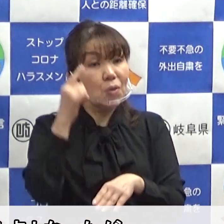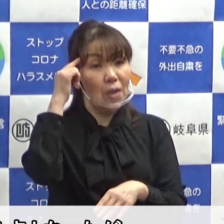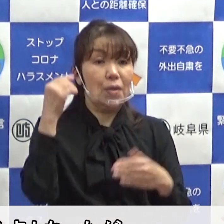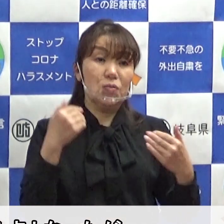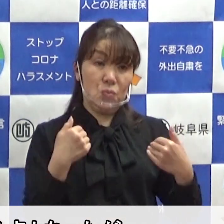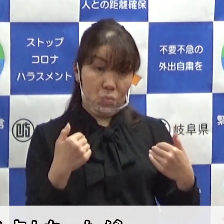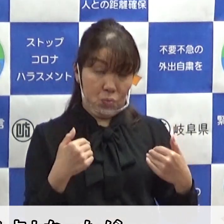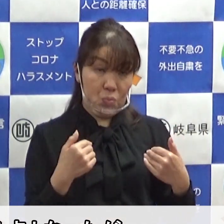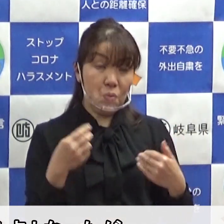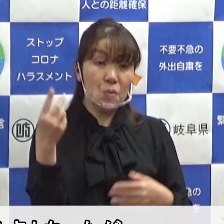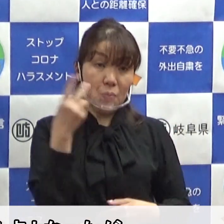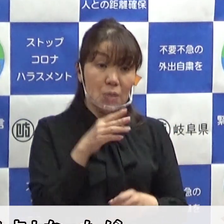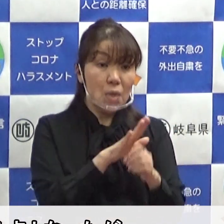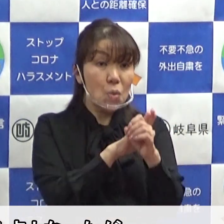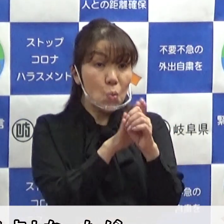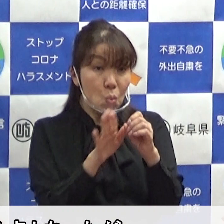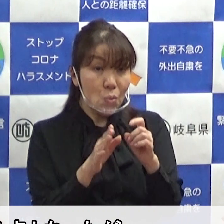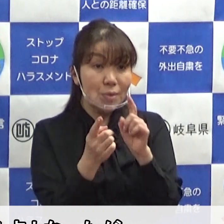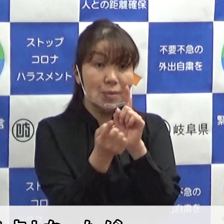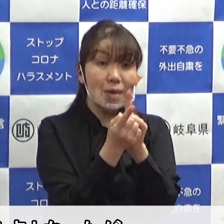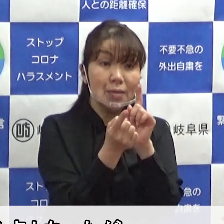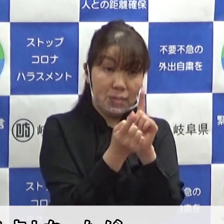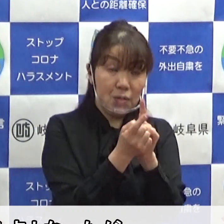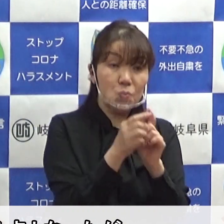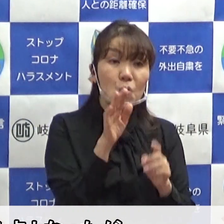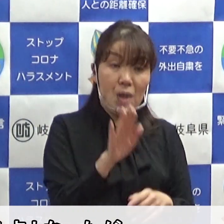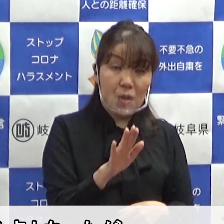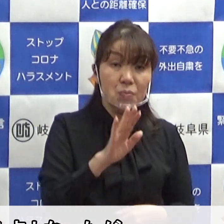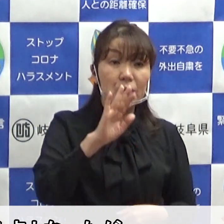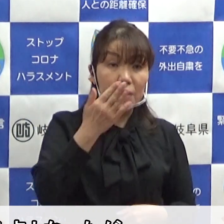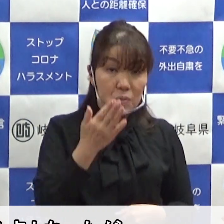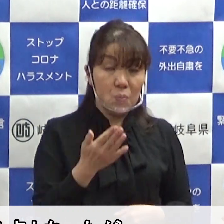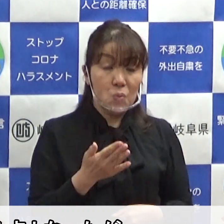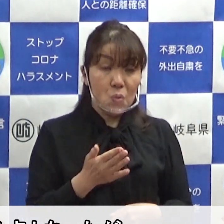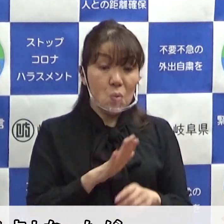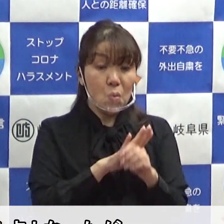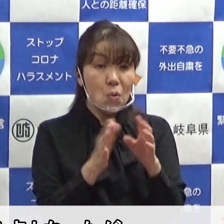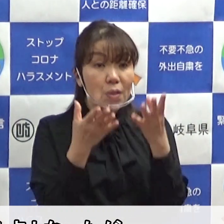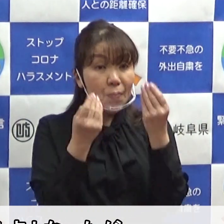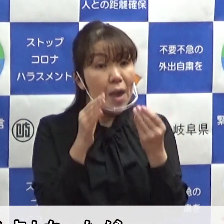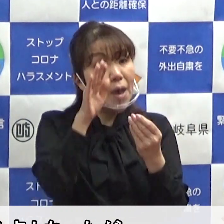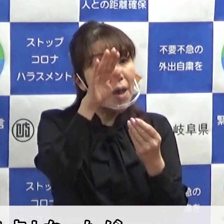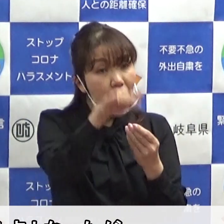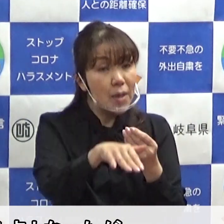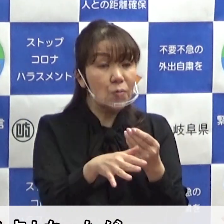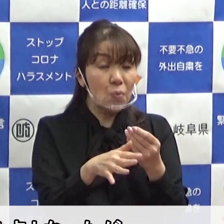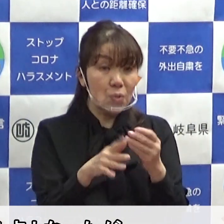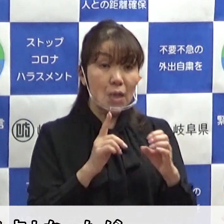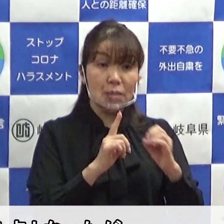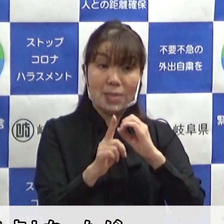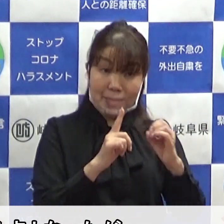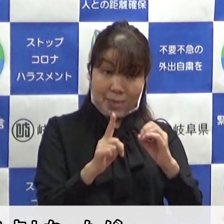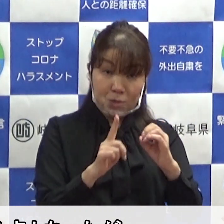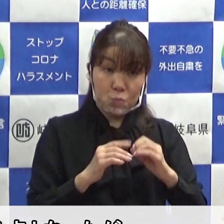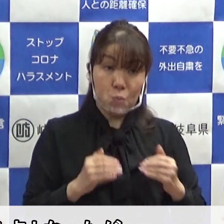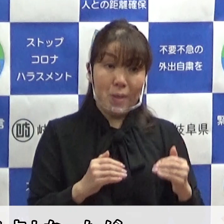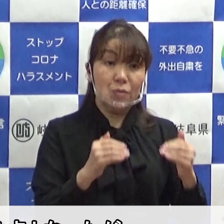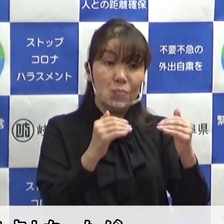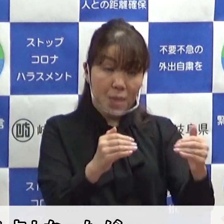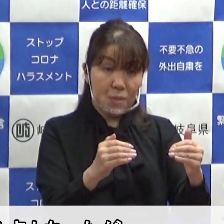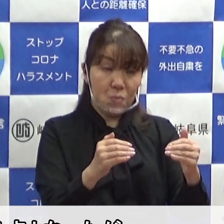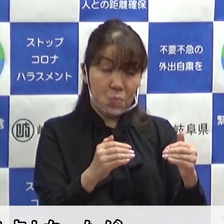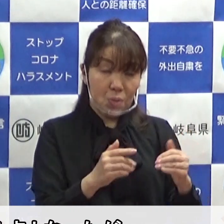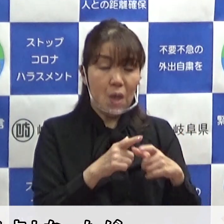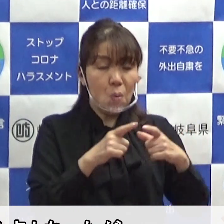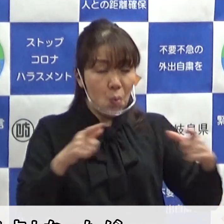からコロナ対策ということでもありますけれども、アフターコロナを見据えるとやはりデジタルトランスフォーメーションということが大きな課題